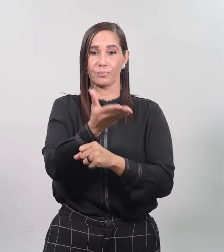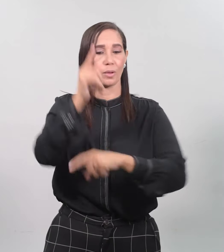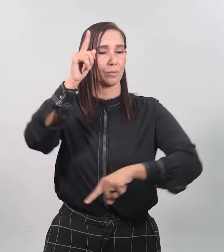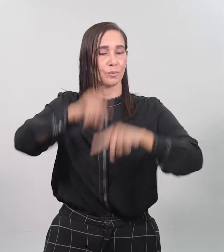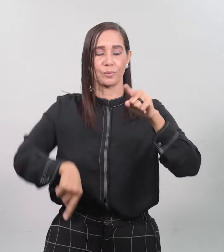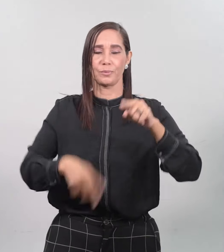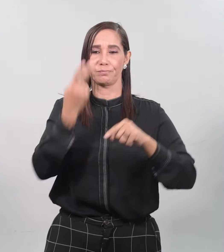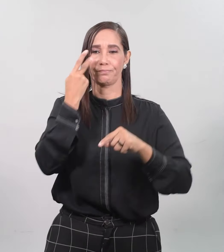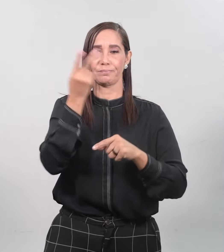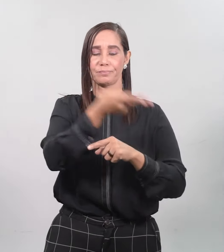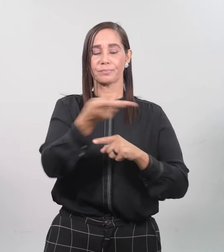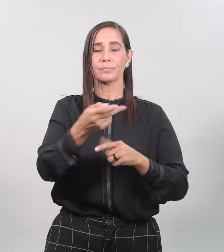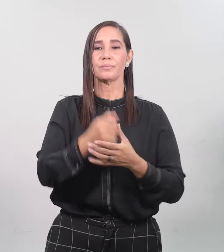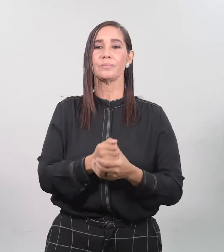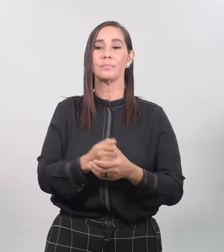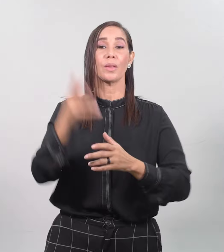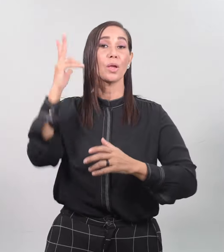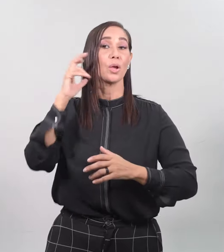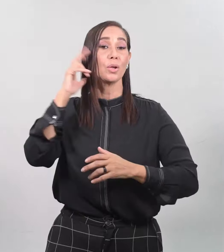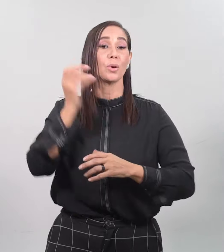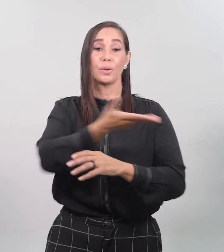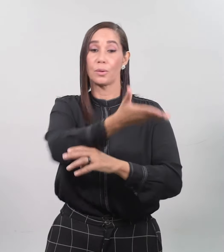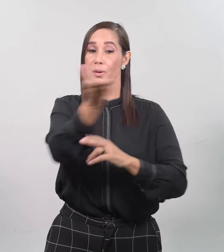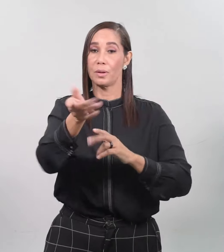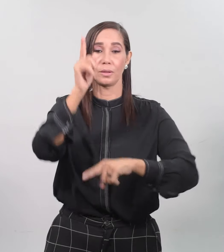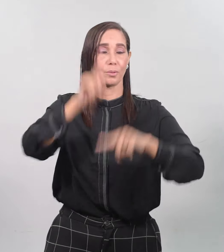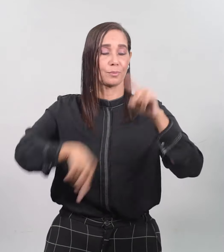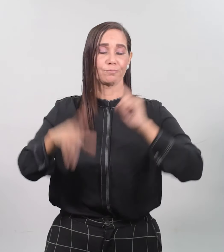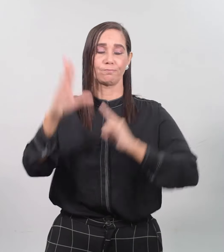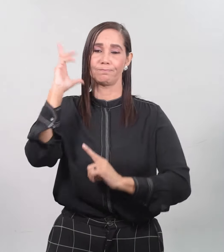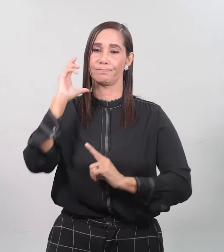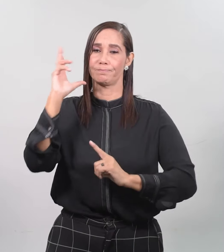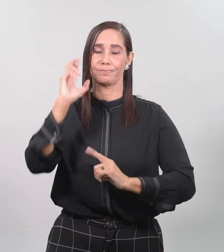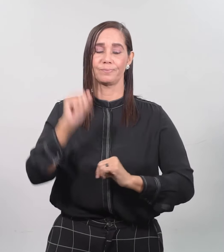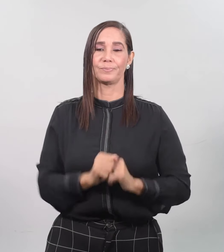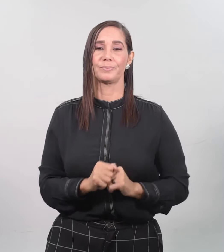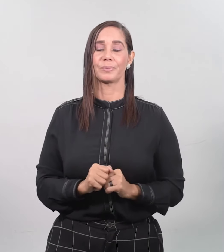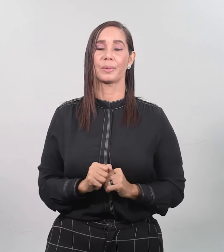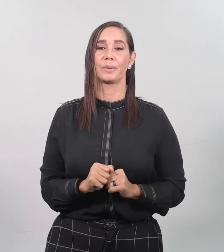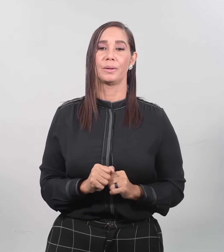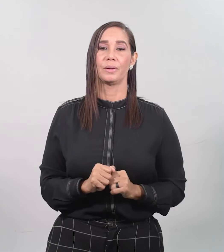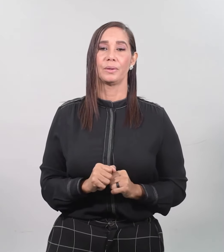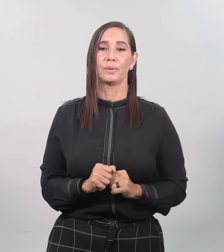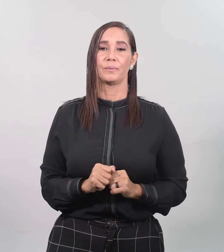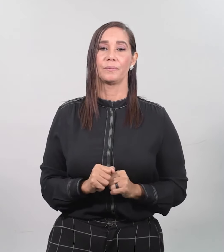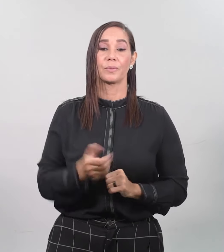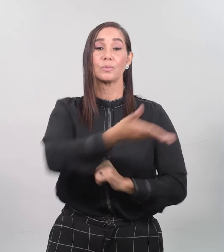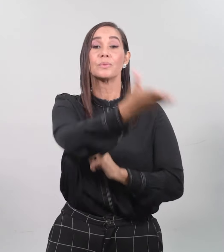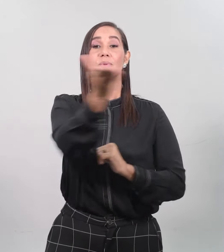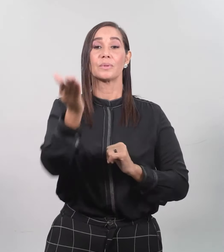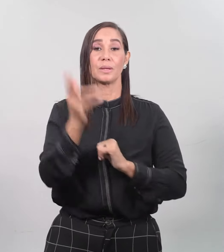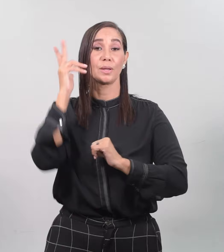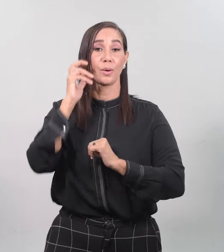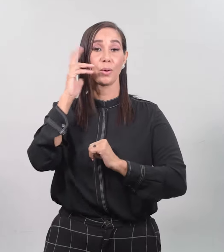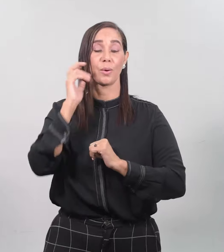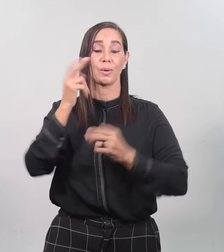vieron, y oír lo que oís y no lo oyeron. Vosotros oíd lo que significa la